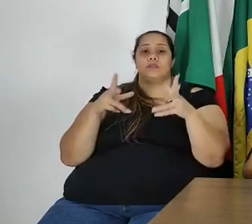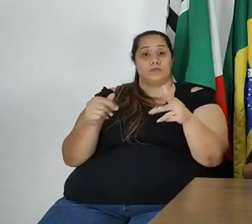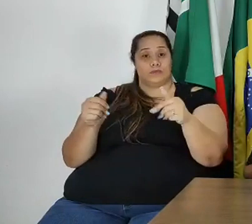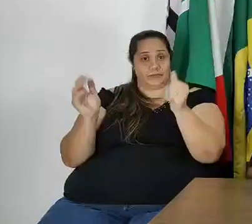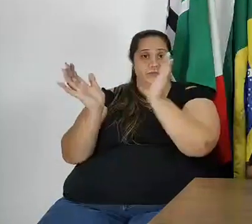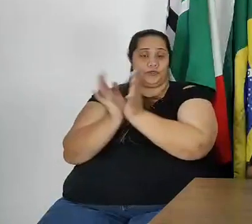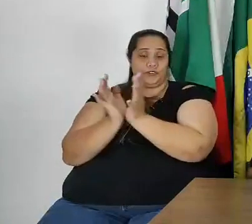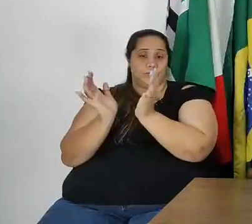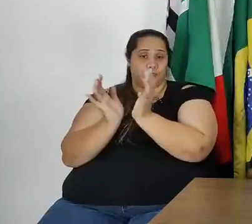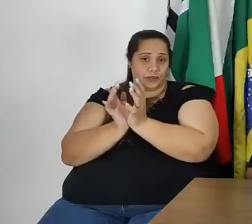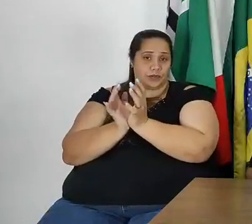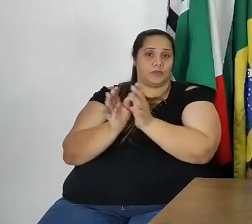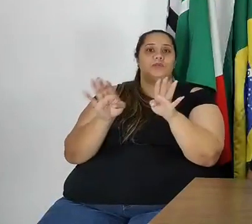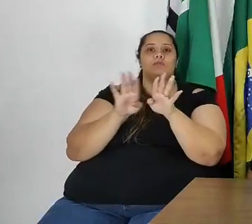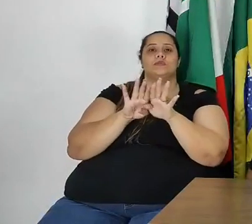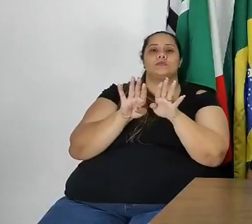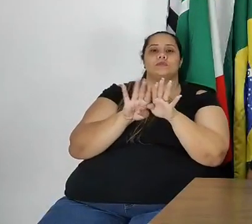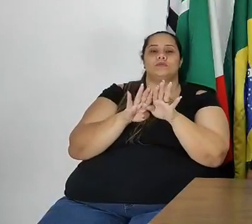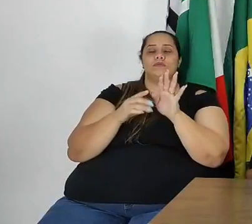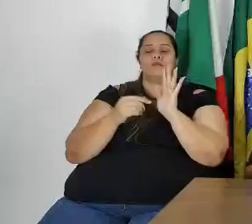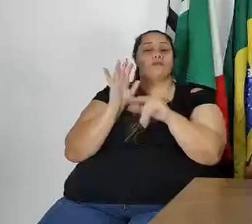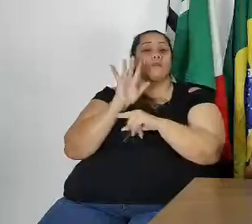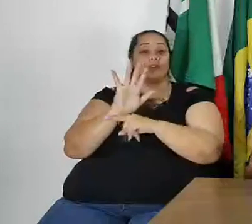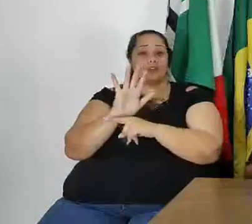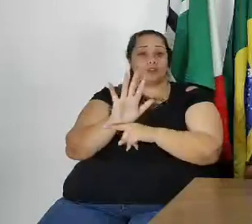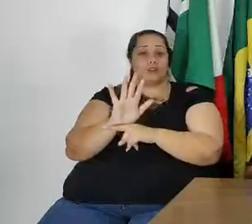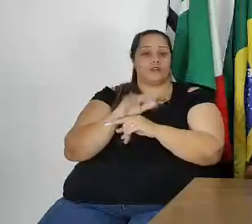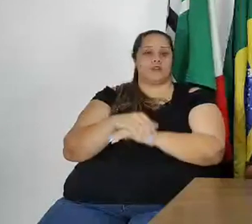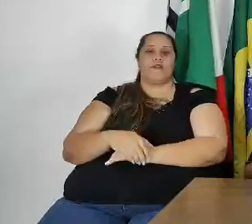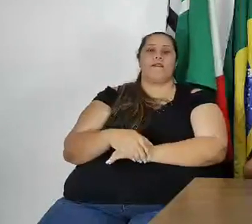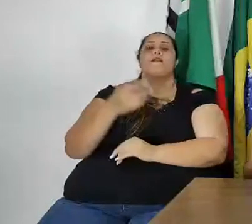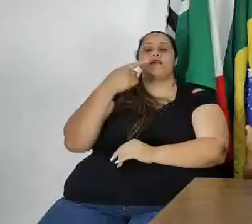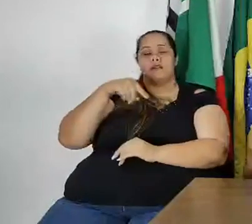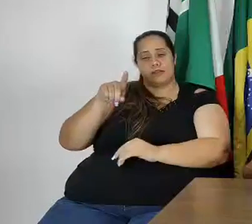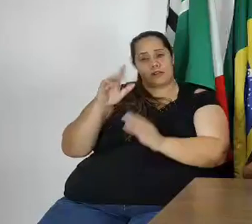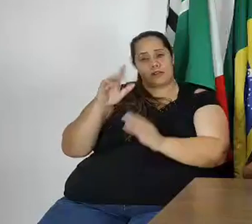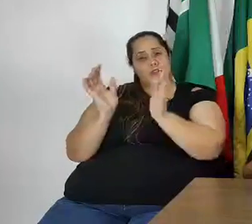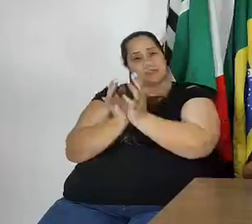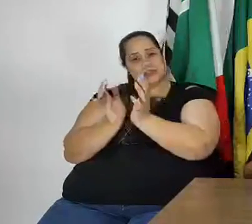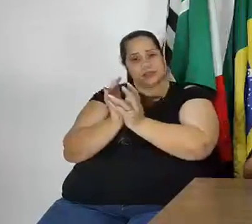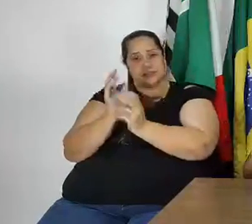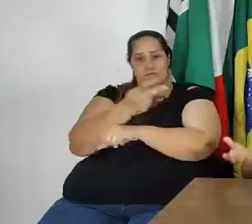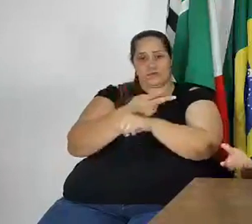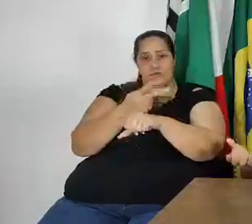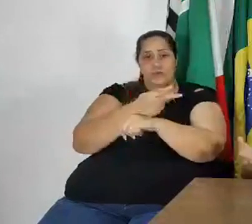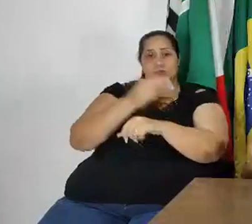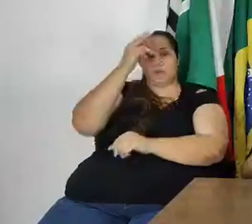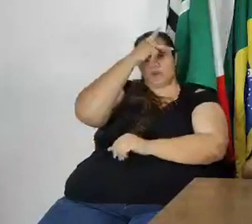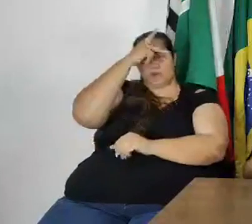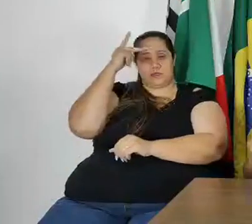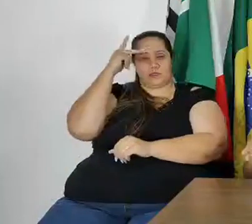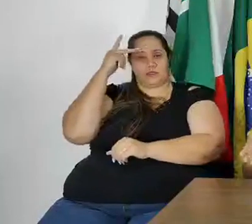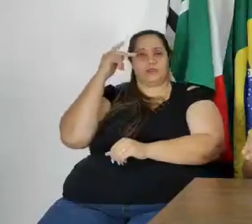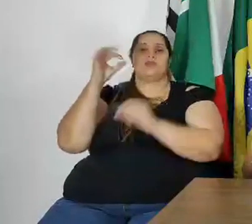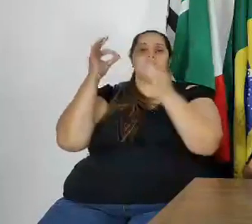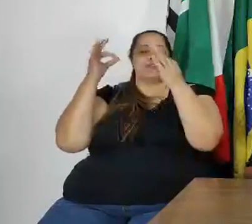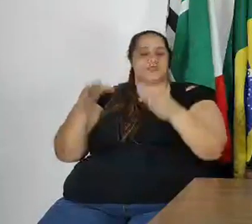reúne para tentar se direcionar. Então vá em células, procure líderes, procure o pastor sempre